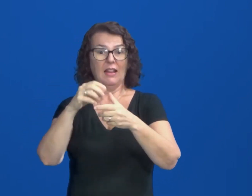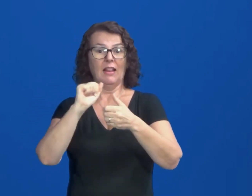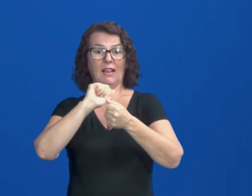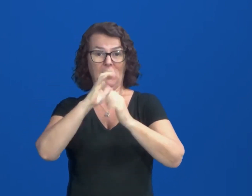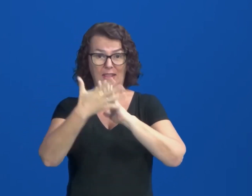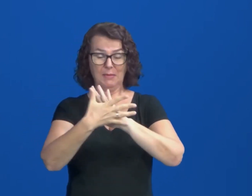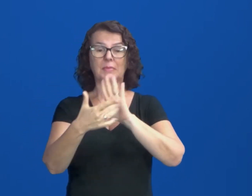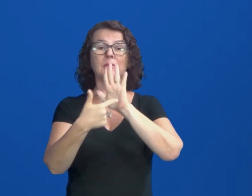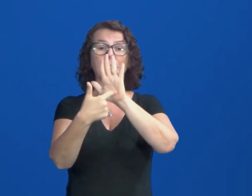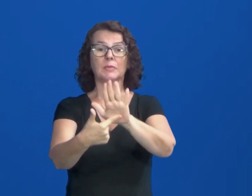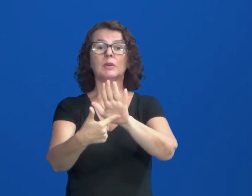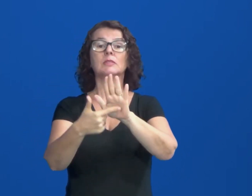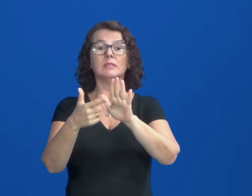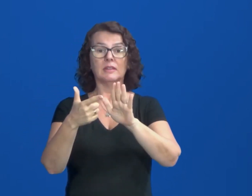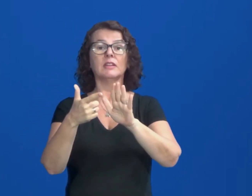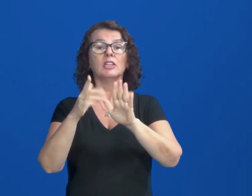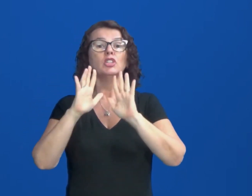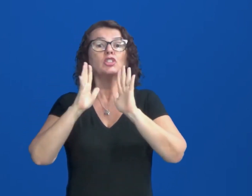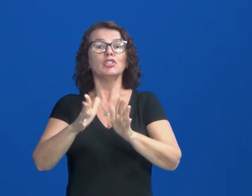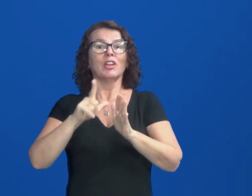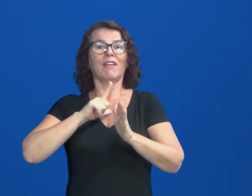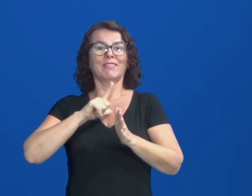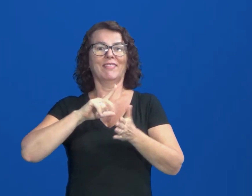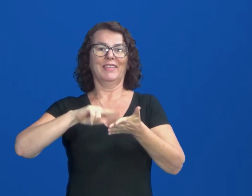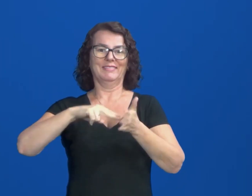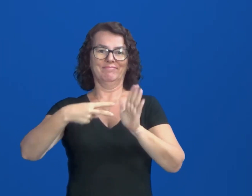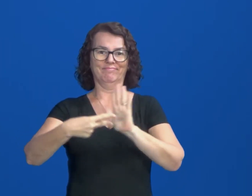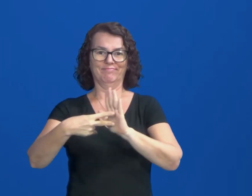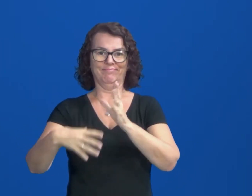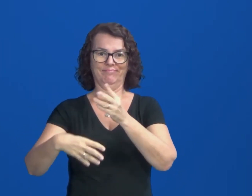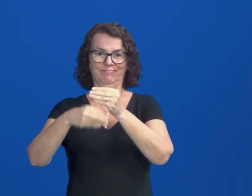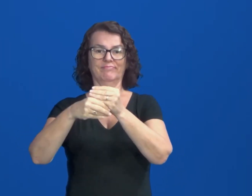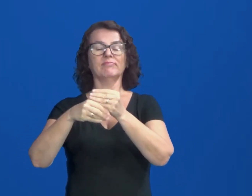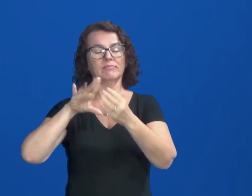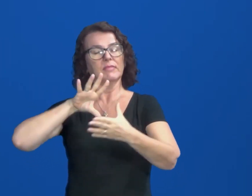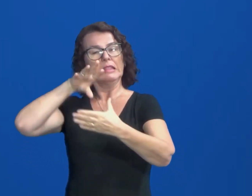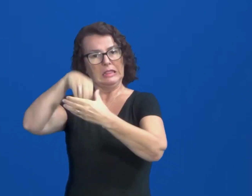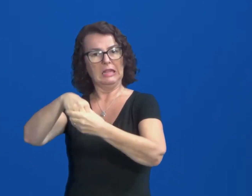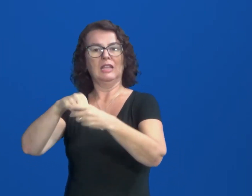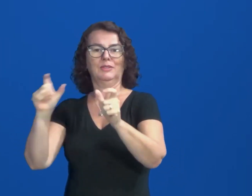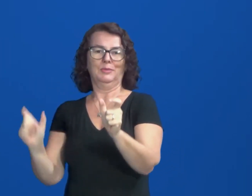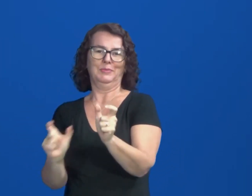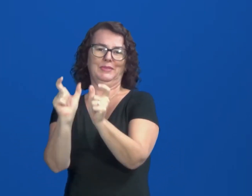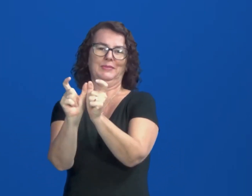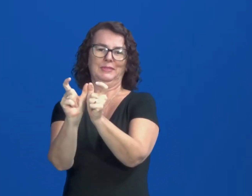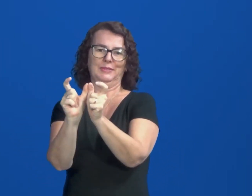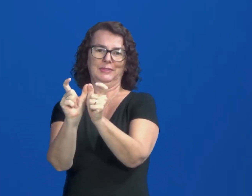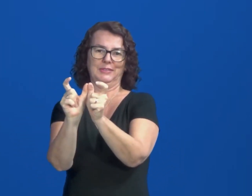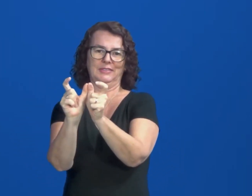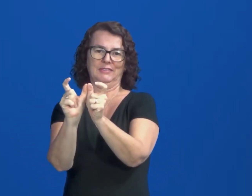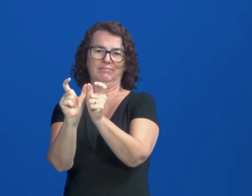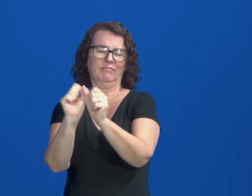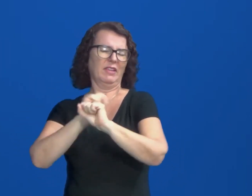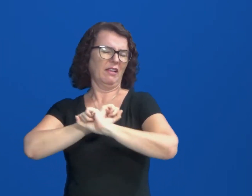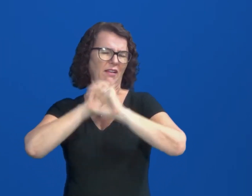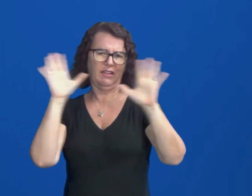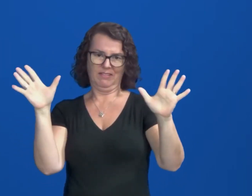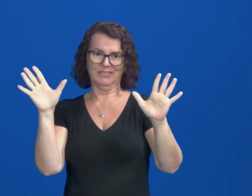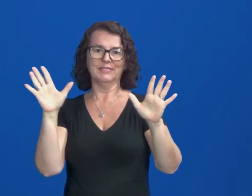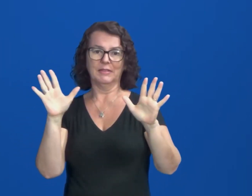Esse morfema da língua de sinais, língua brasileira de sinais, é o que tem a menor parte que tem significado. Isso tem que